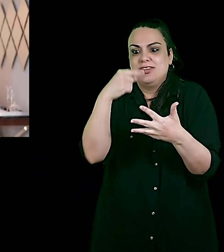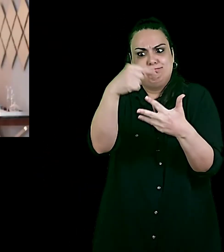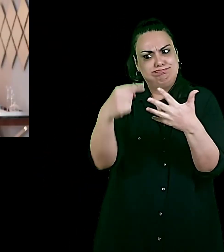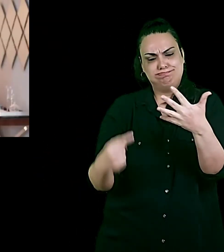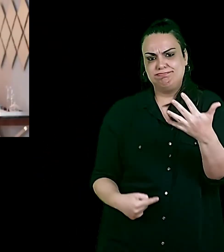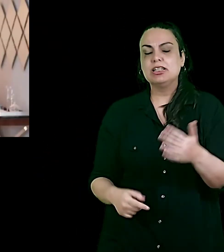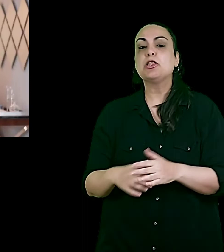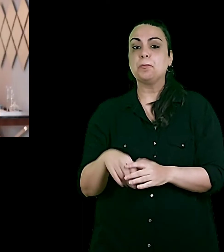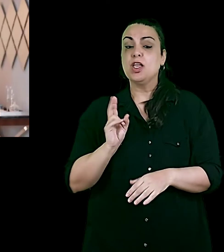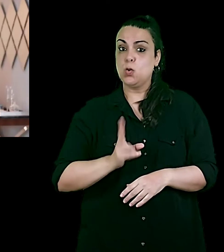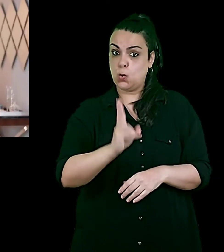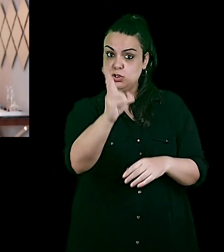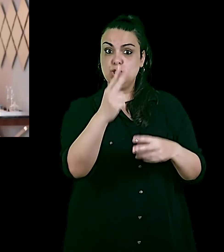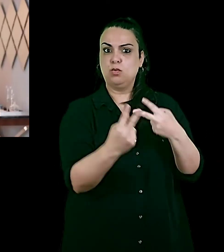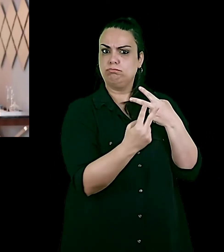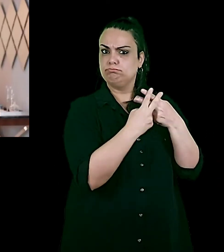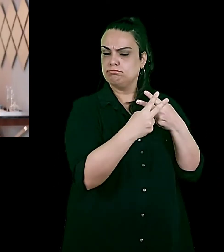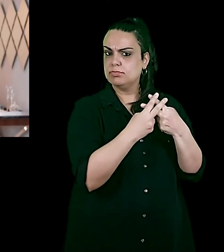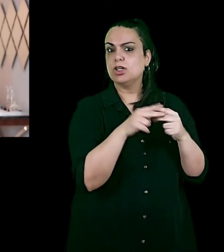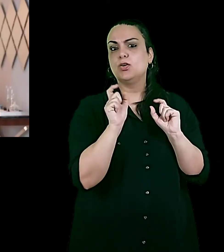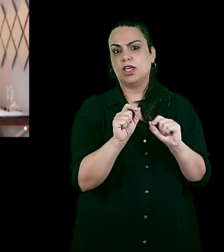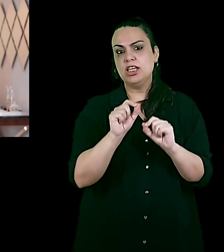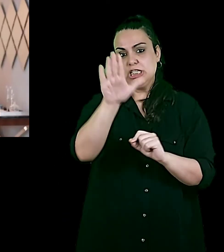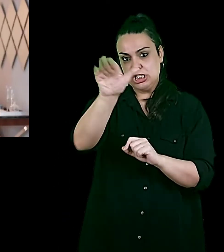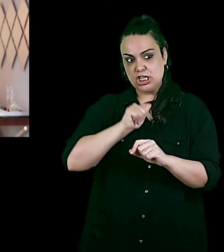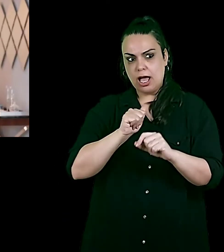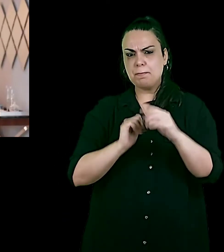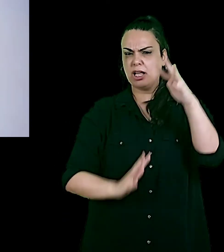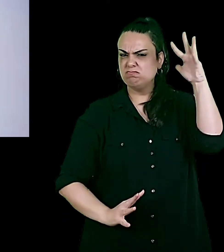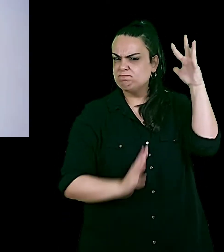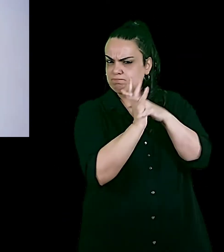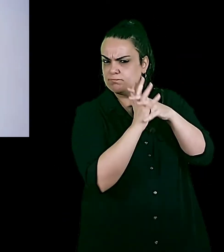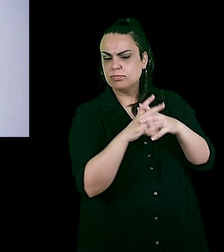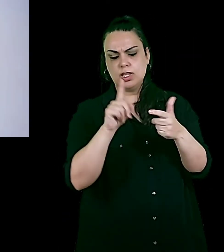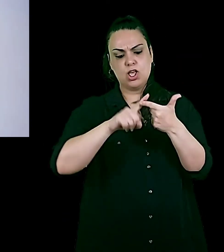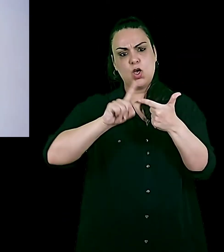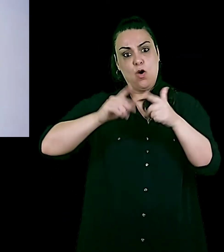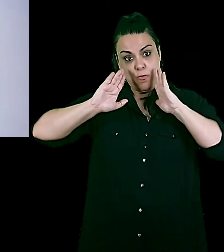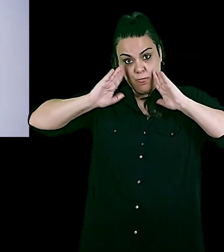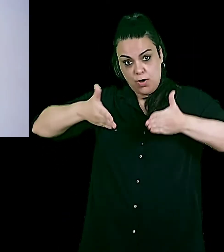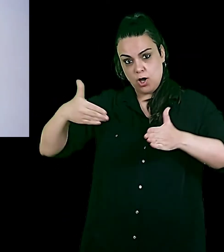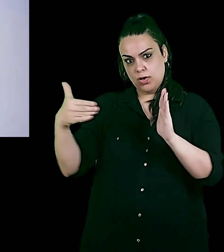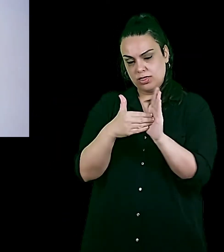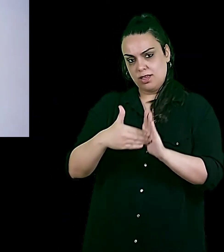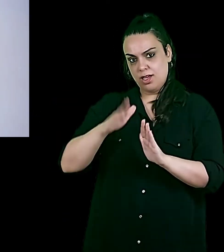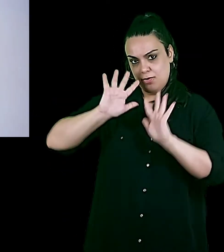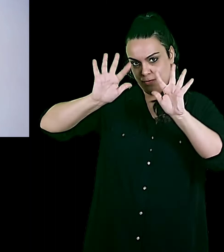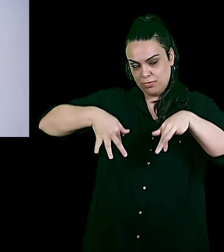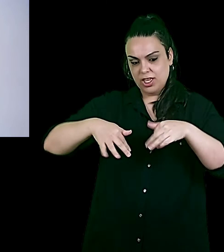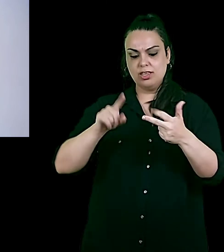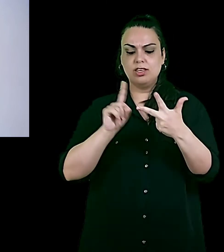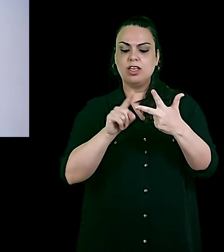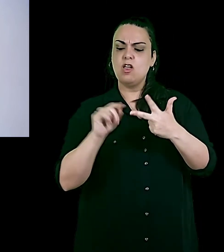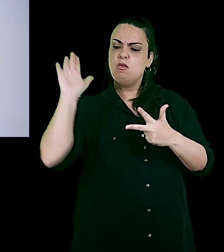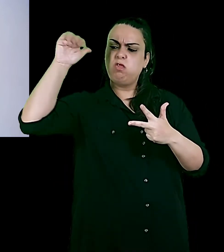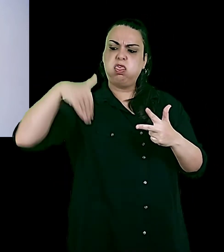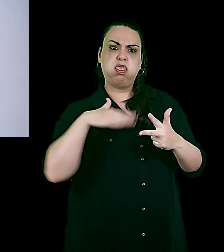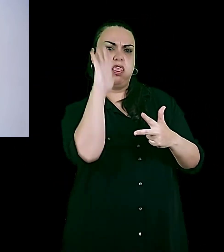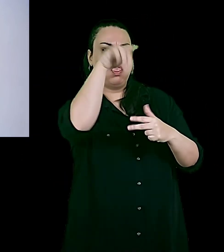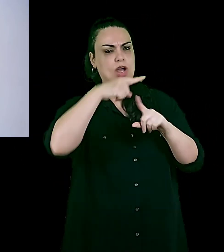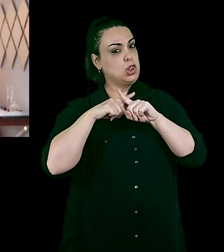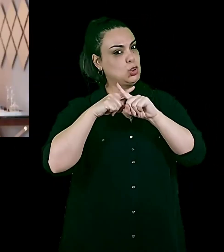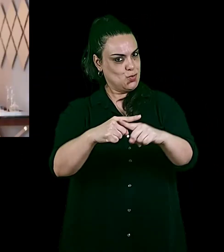usando as nossas tags, tá bom? Chamados à excelência, foca até o fim e inconstância